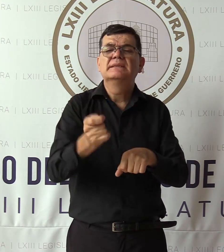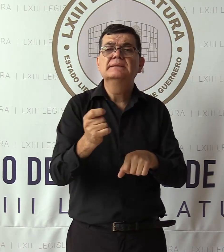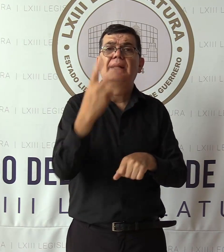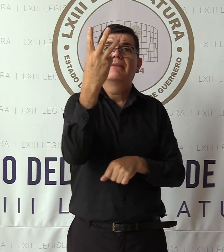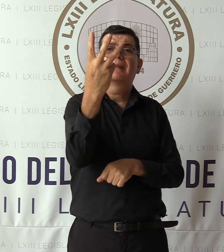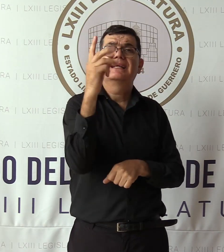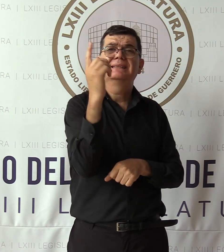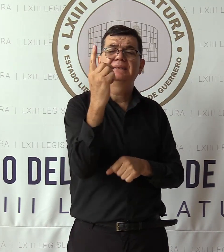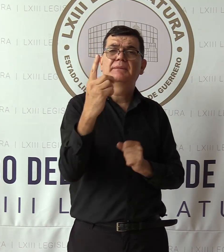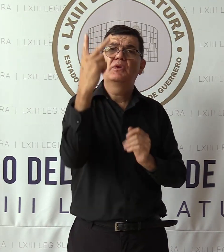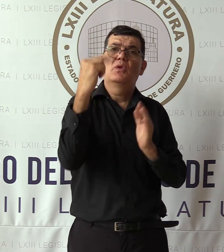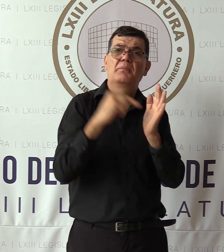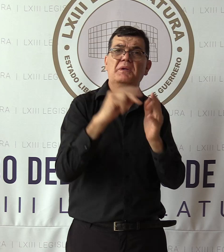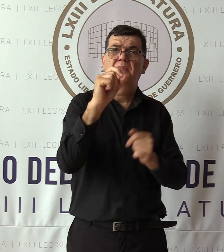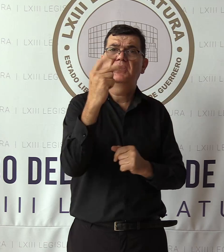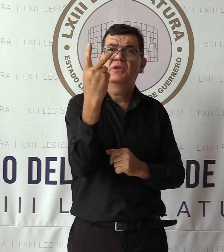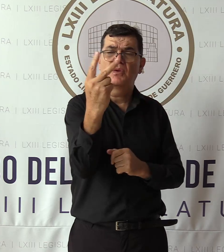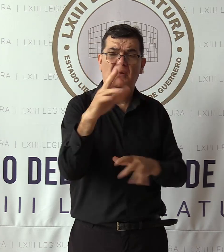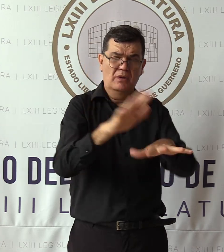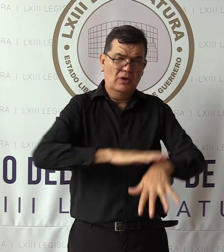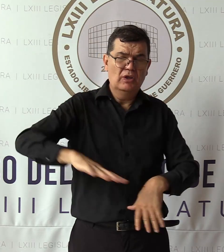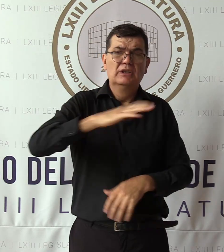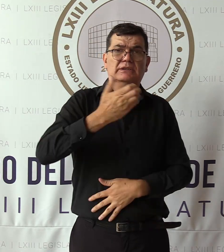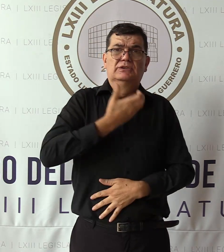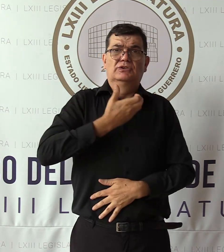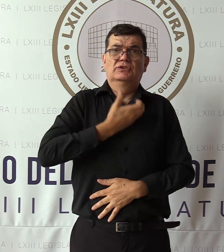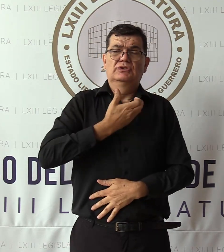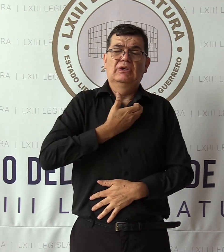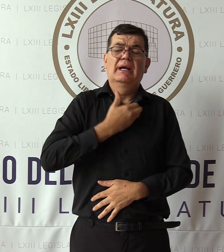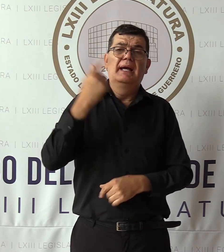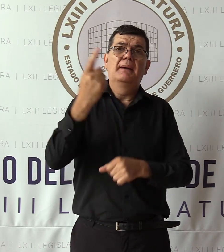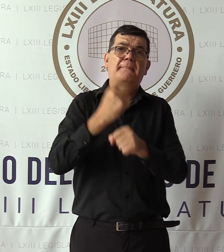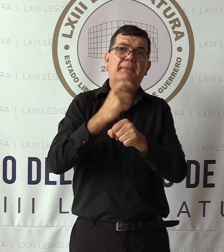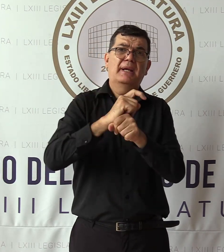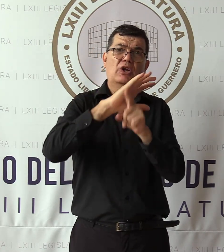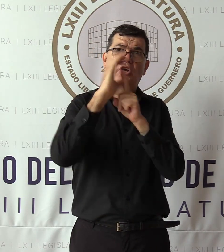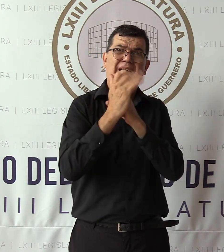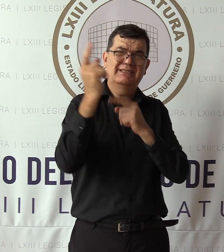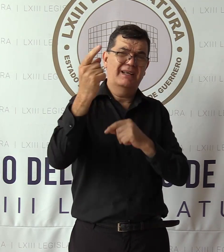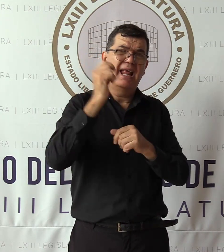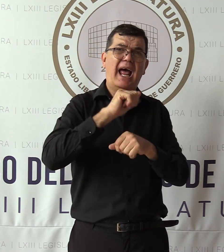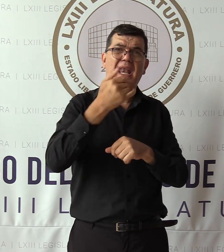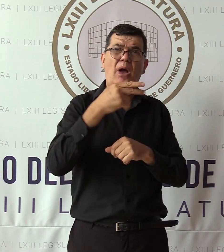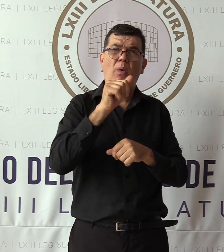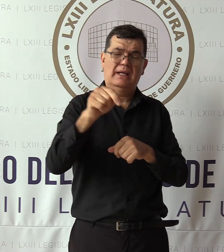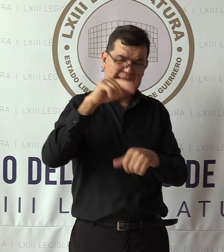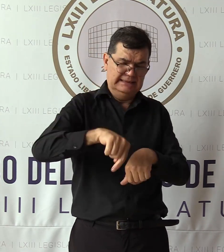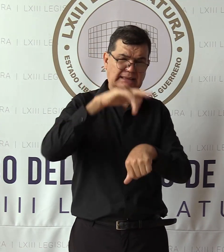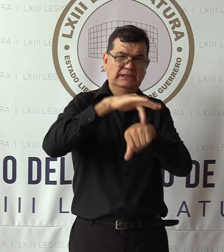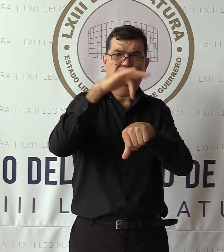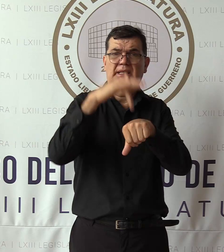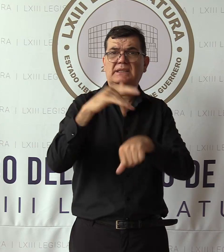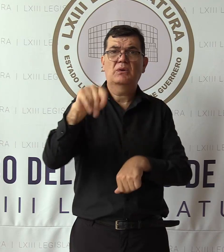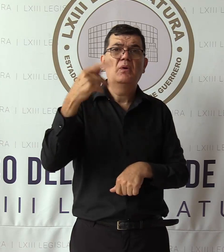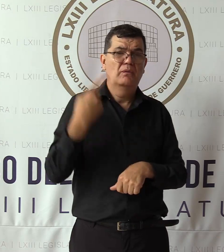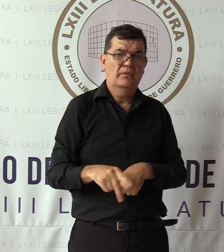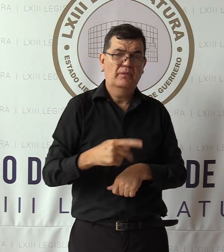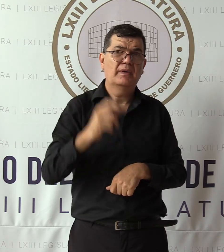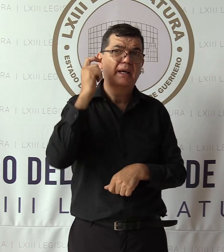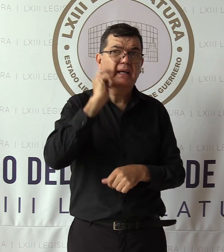del 2022 en la Plaza Cívica Primer Congreso de Anáhuac en el municipio de Chilpancingo de los Bravo, Guerrero. Ayutla